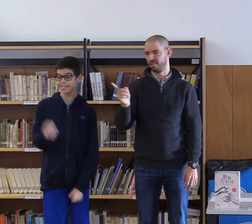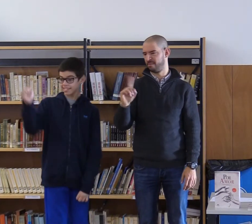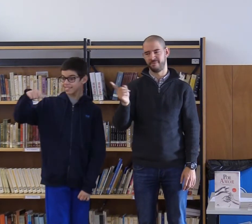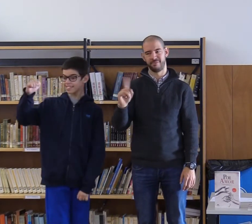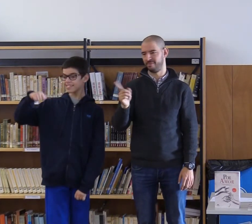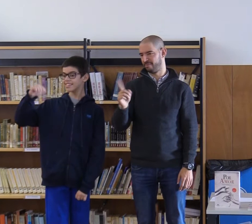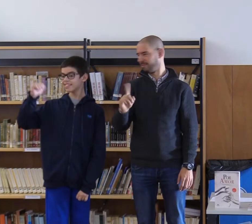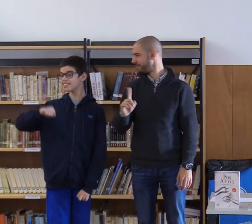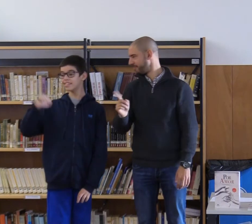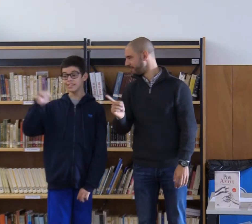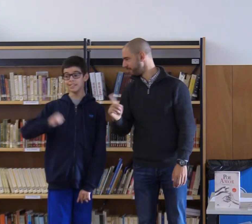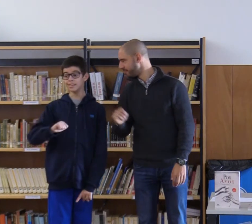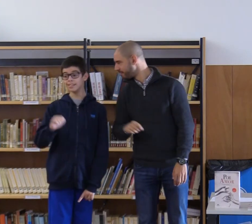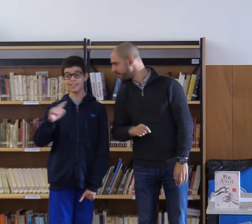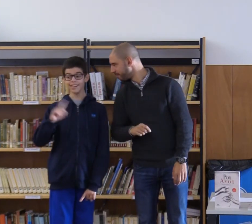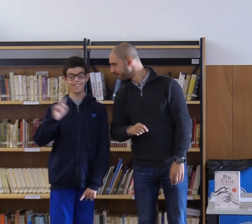e que não.